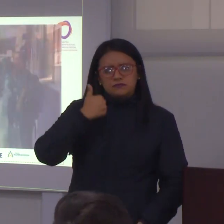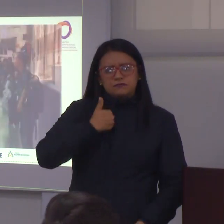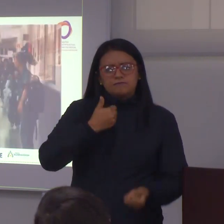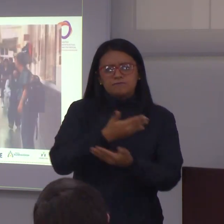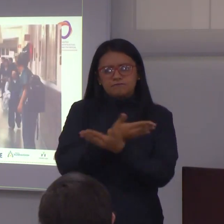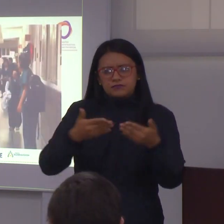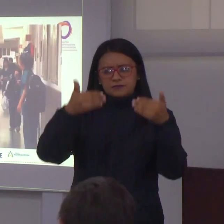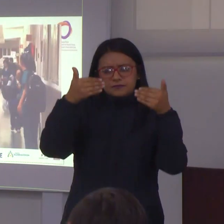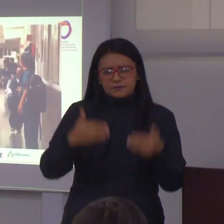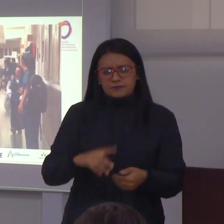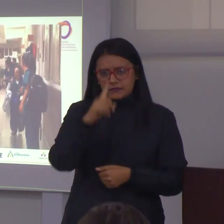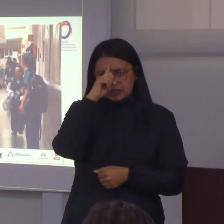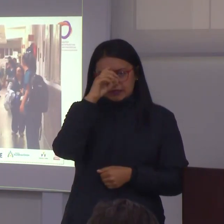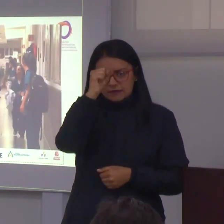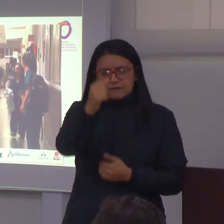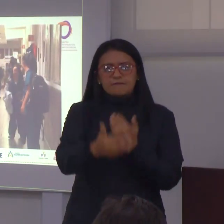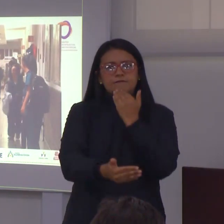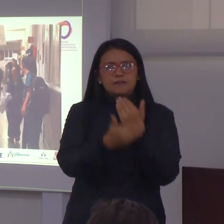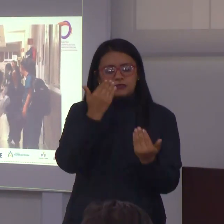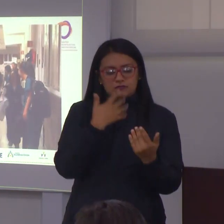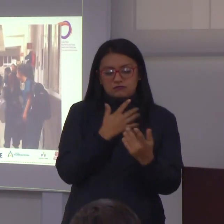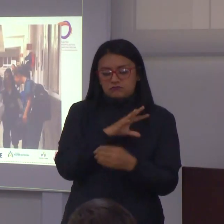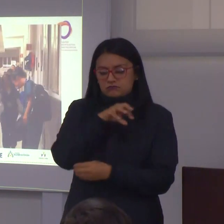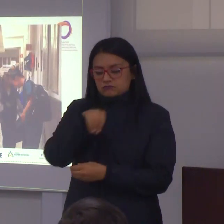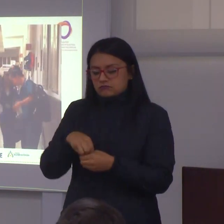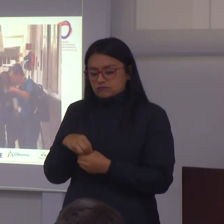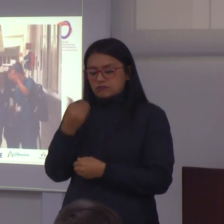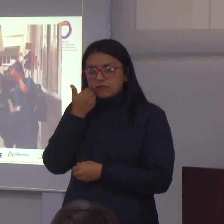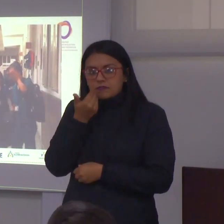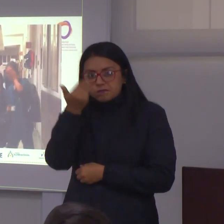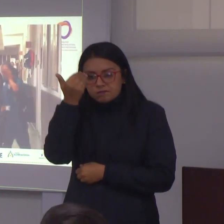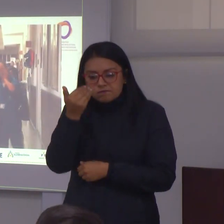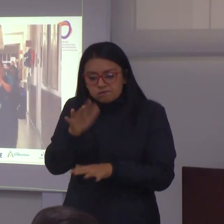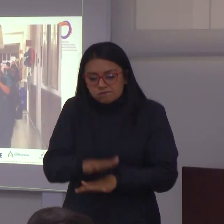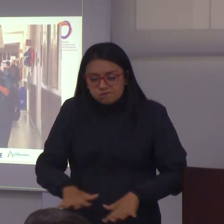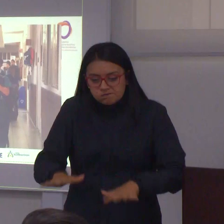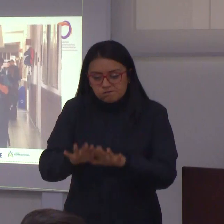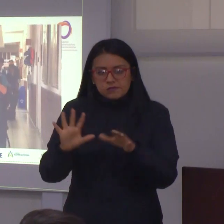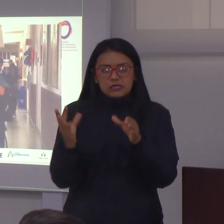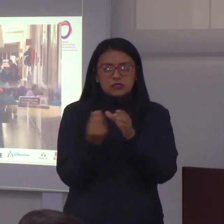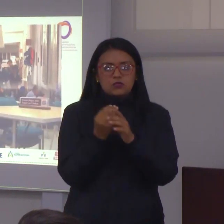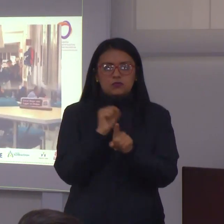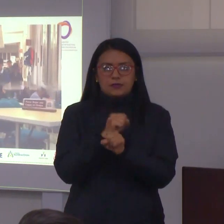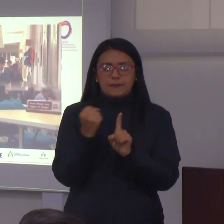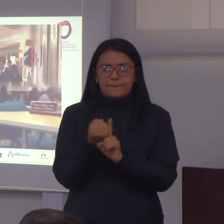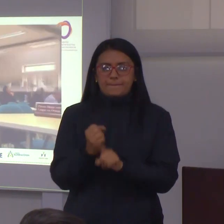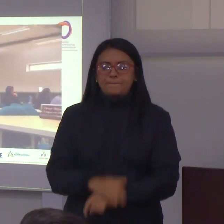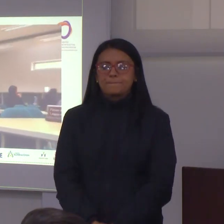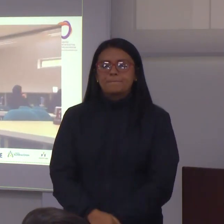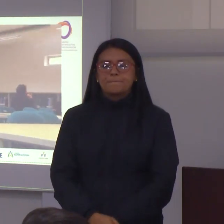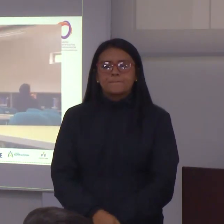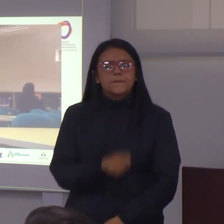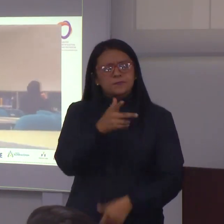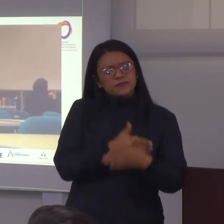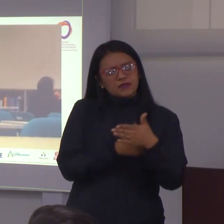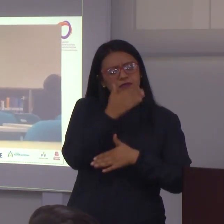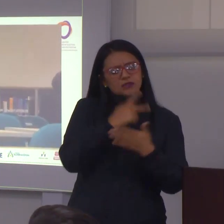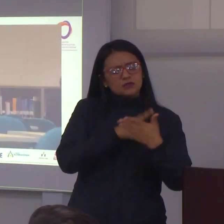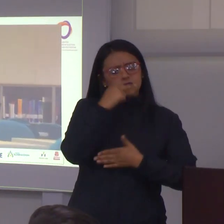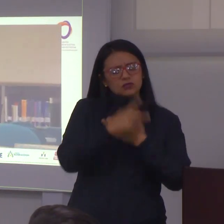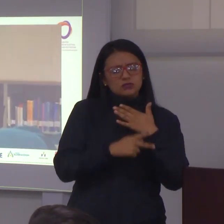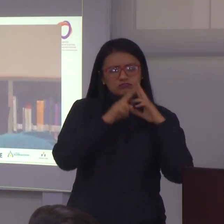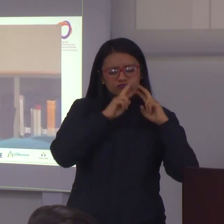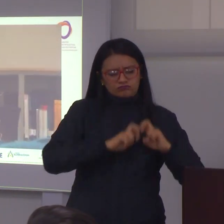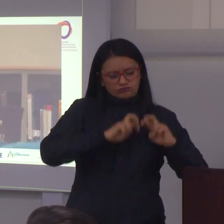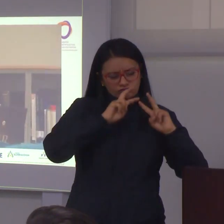discapacidad intelectual, que facilita la transición a la vida adulta en espacios de inclusión social. Inicia como proyecto de